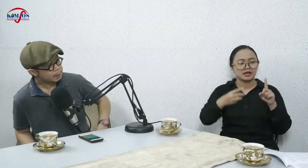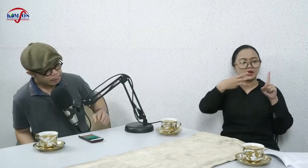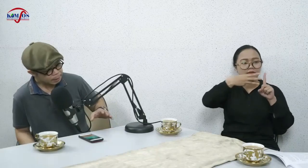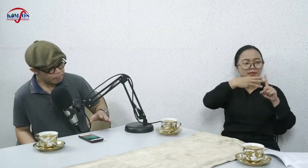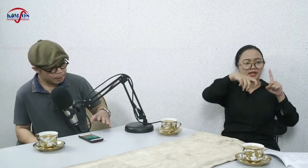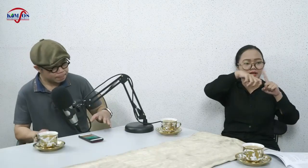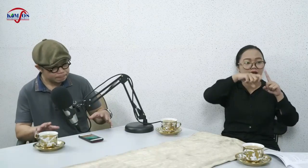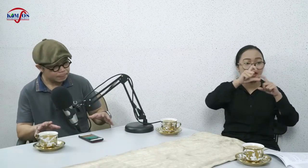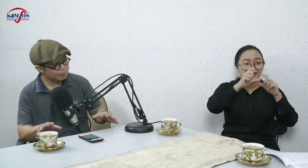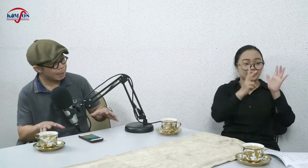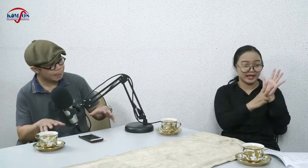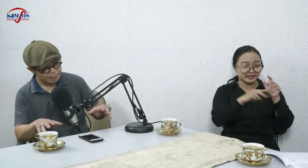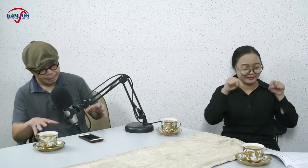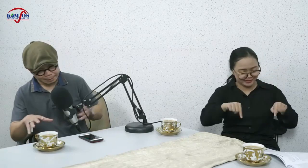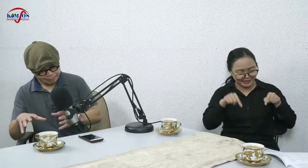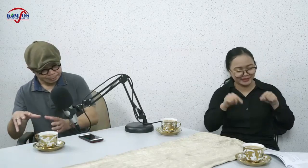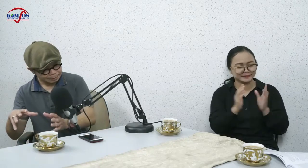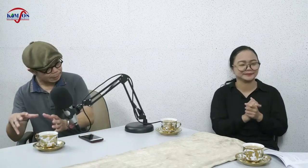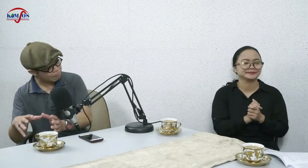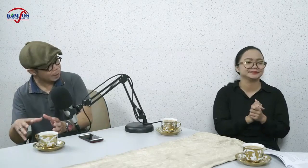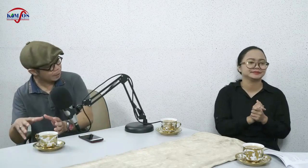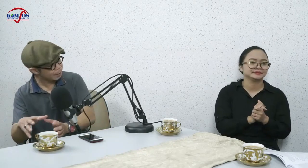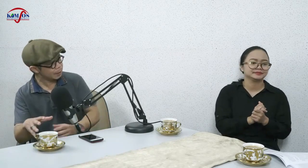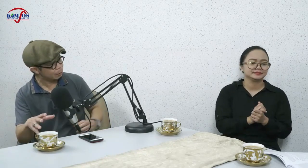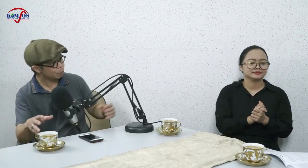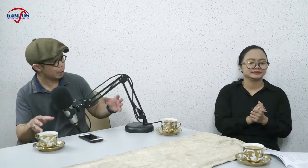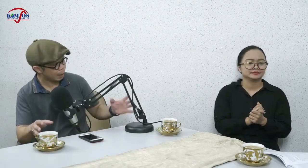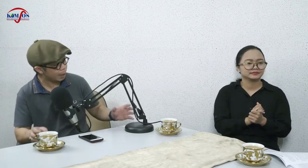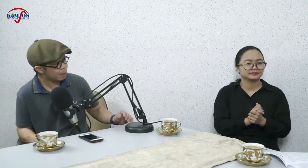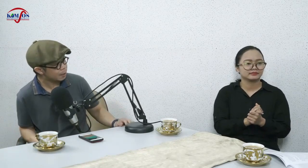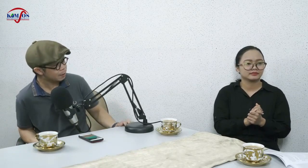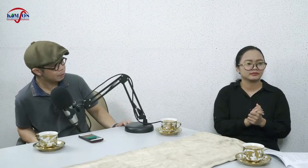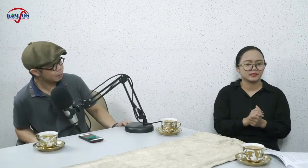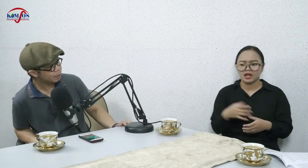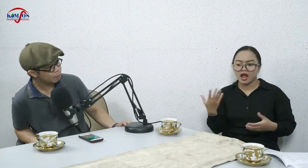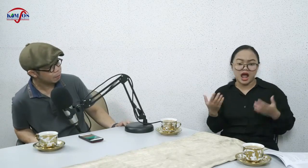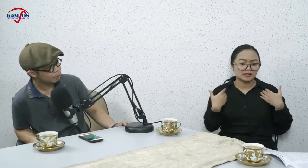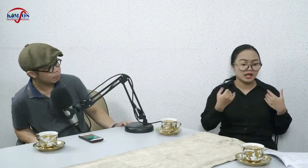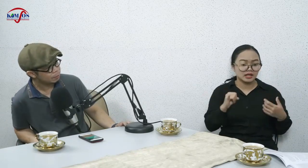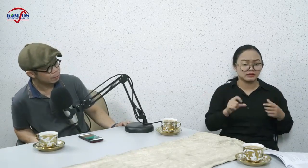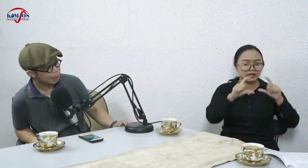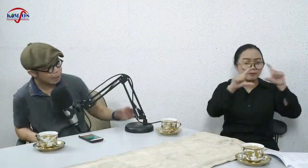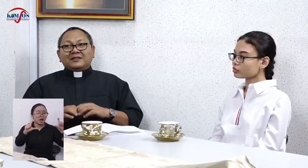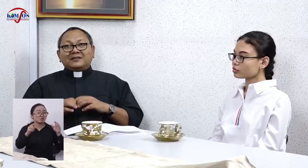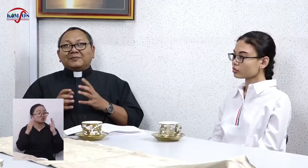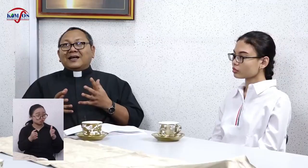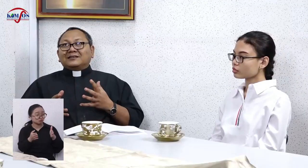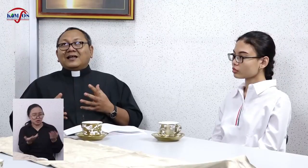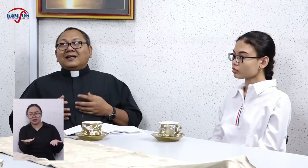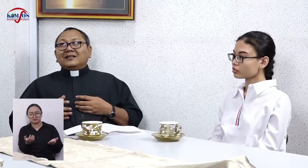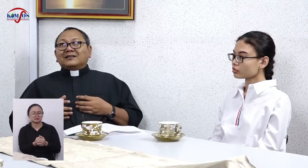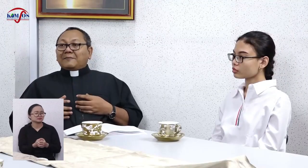bksn ini memang ada yang tema yang didesain untuk mereka itu atau jangan